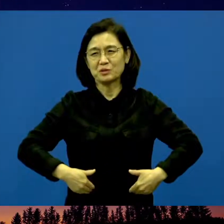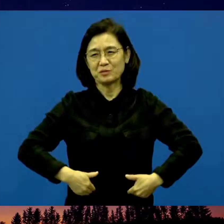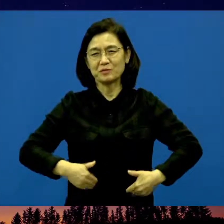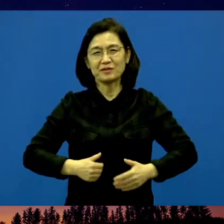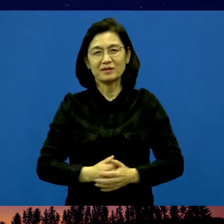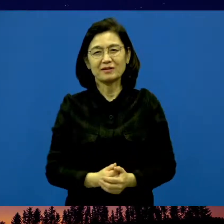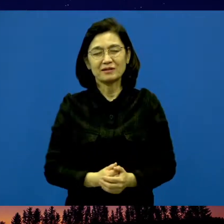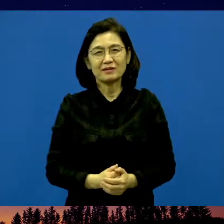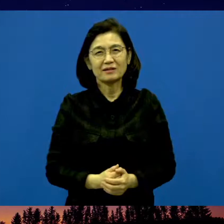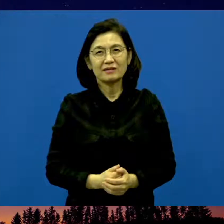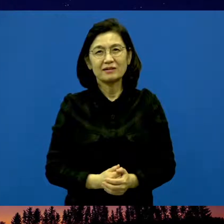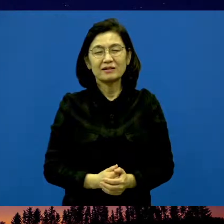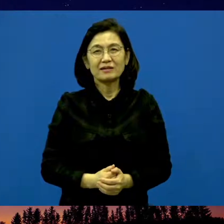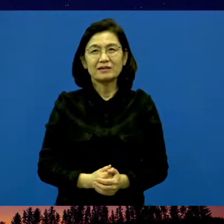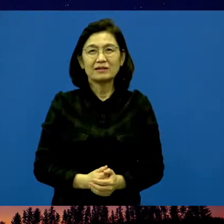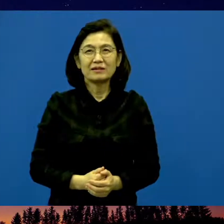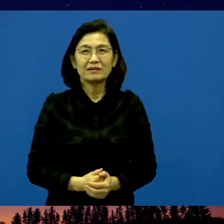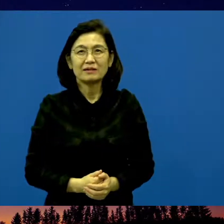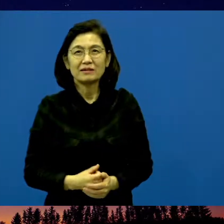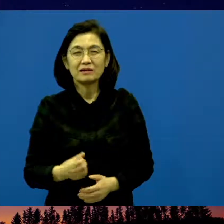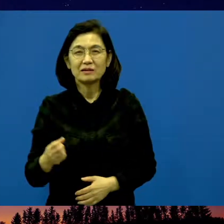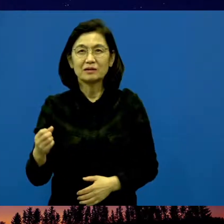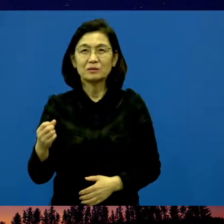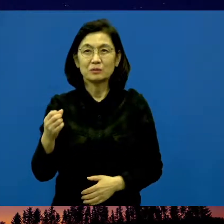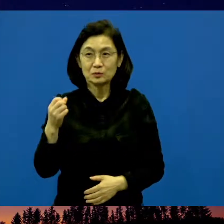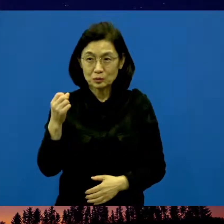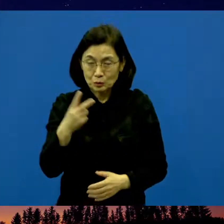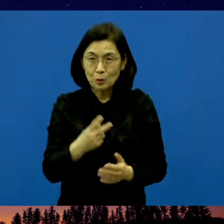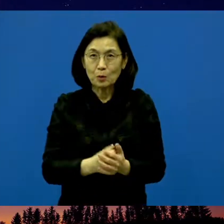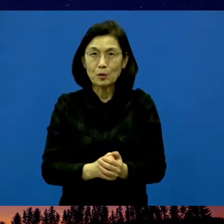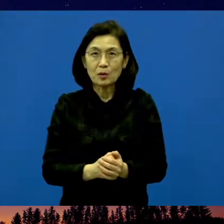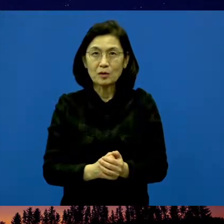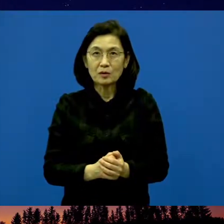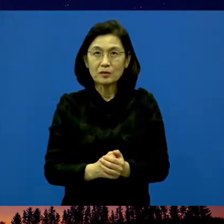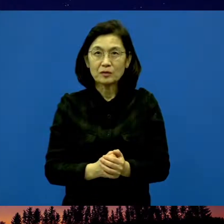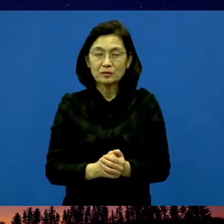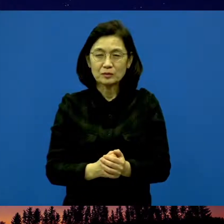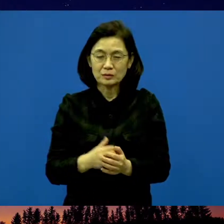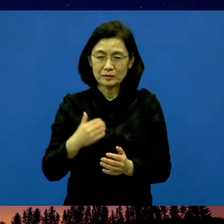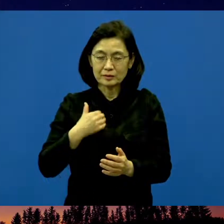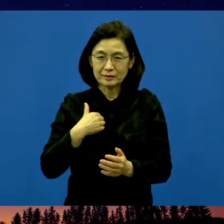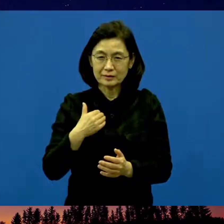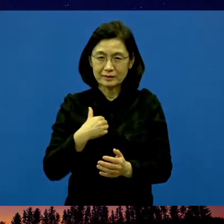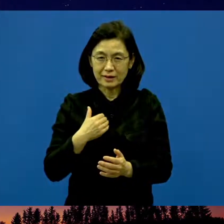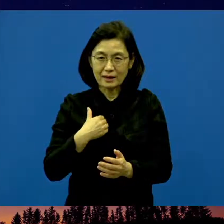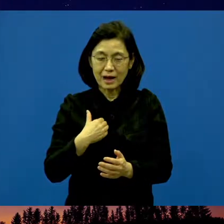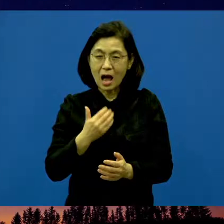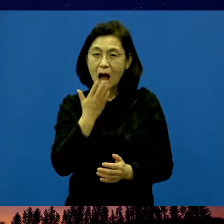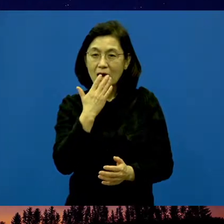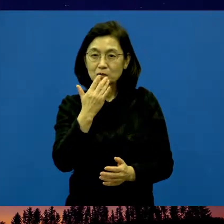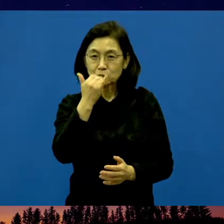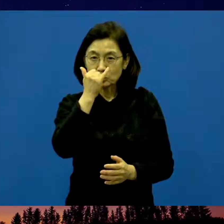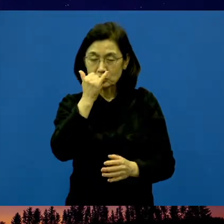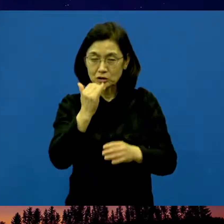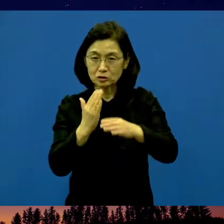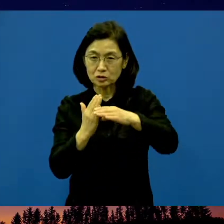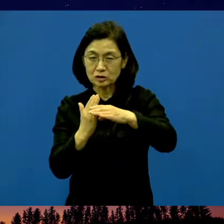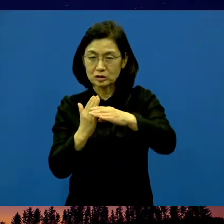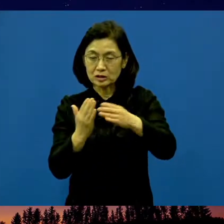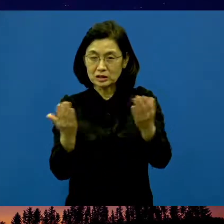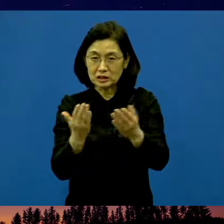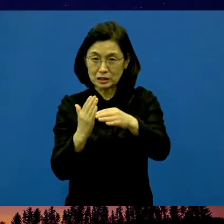것입니다. 그리고 자기가 수용할 만한 수준의 이상의 것들이 닥치면 그게 무너지게 되는